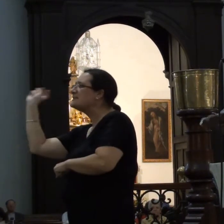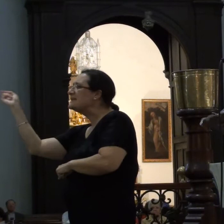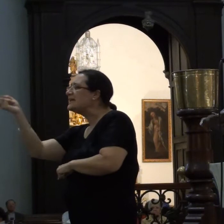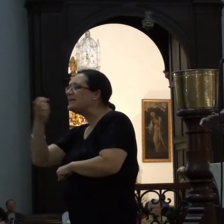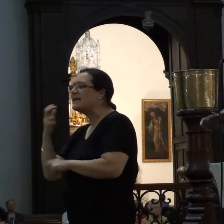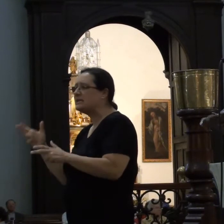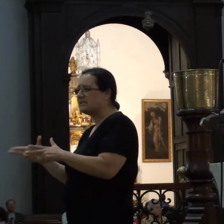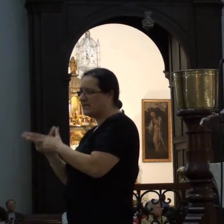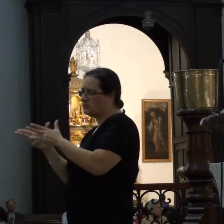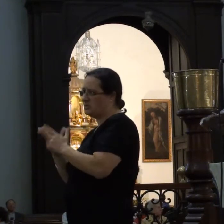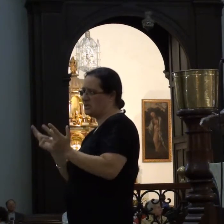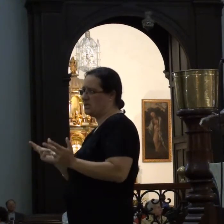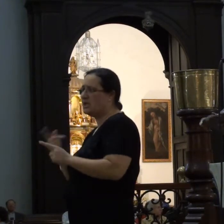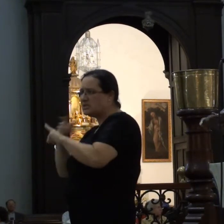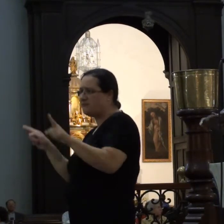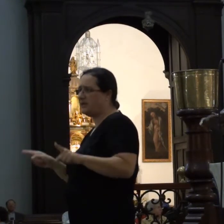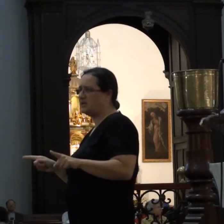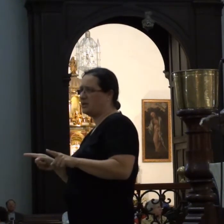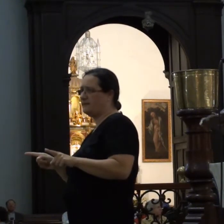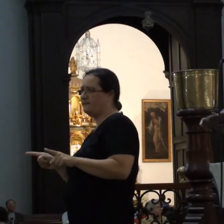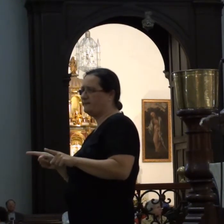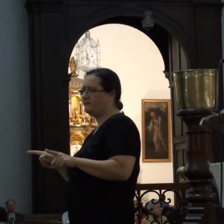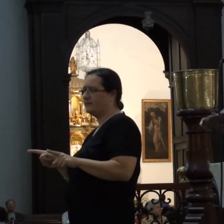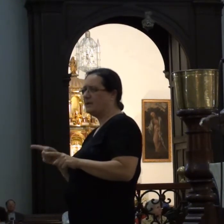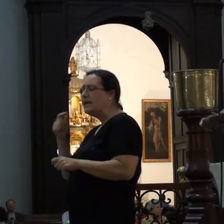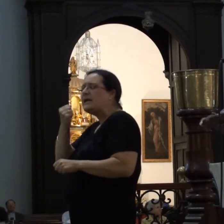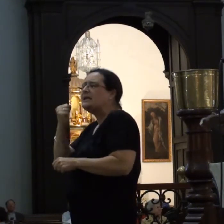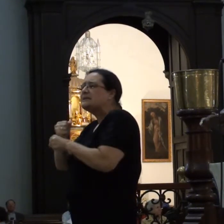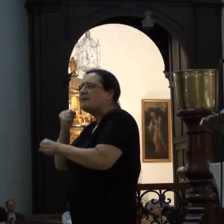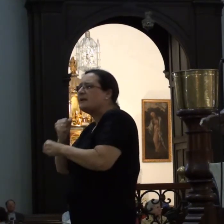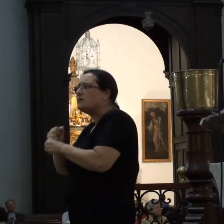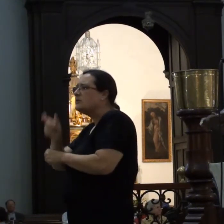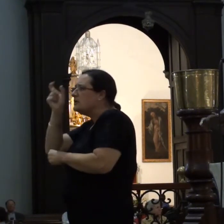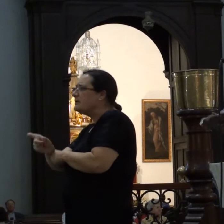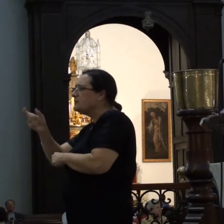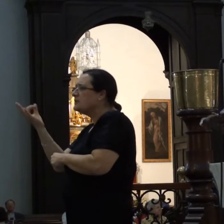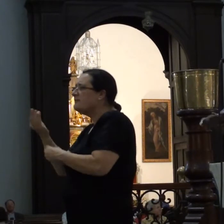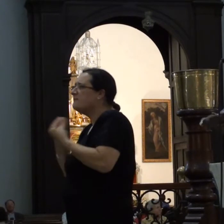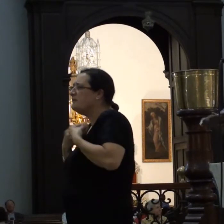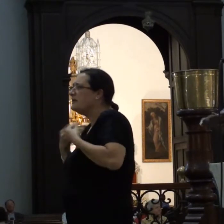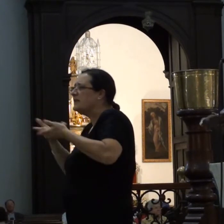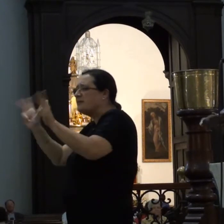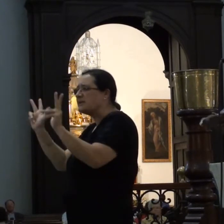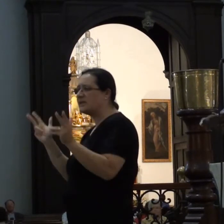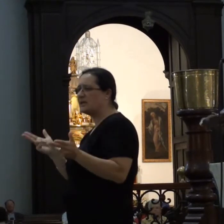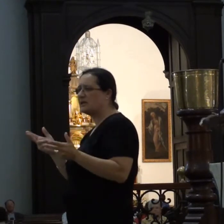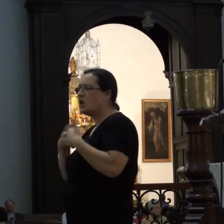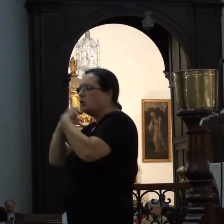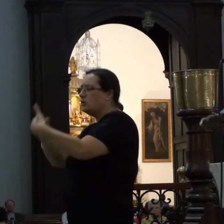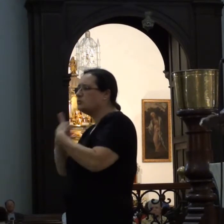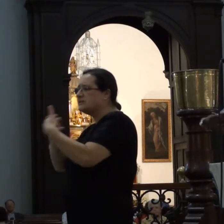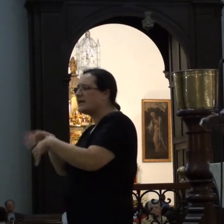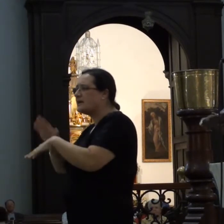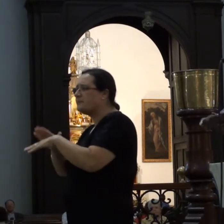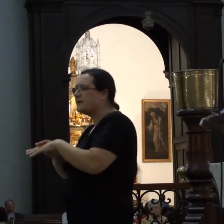tarea interminable de que los seres humanos vivamos la libertad de los hijos que se luche por las